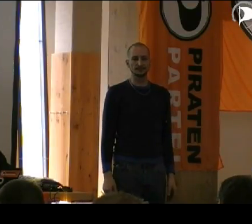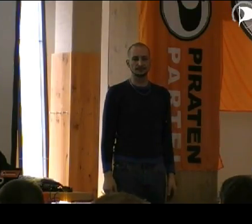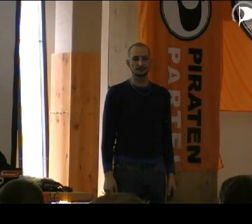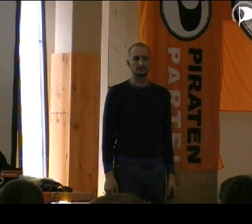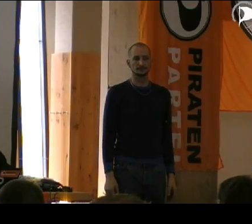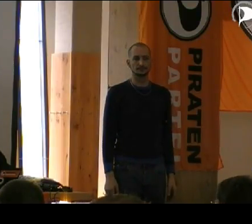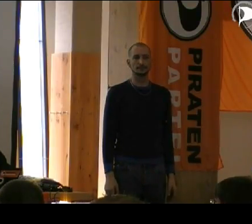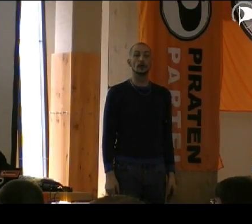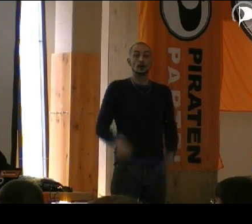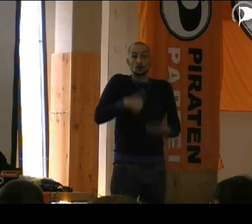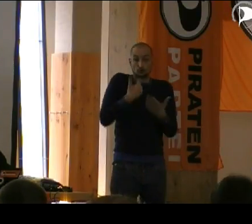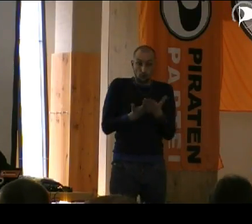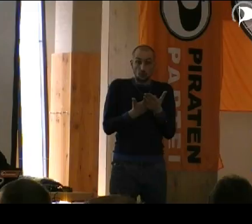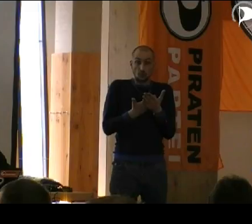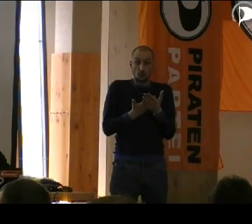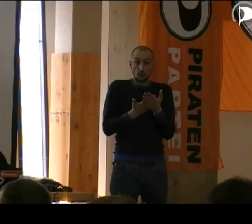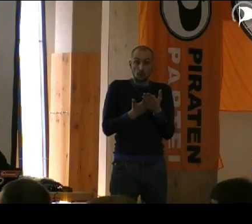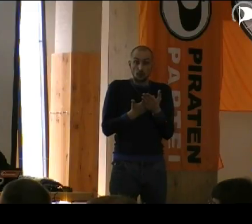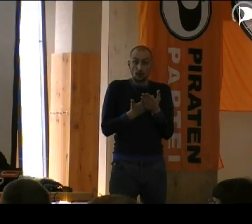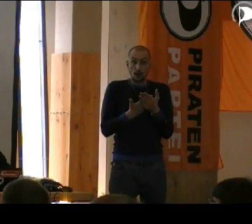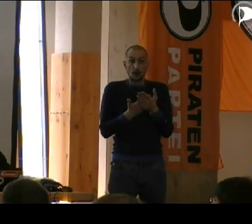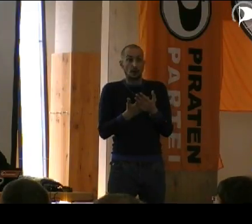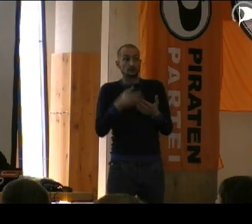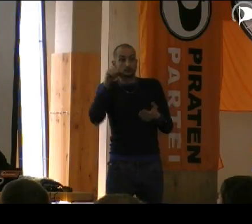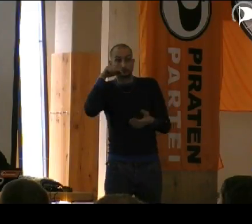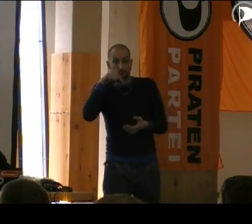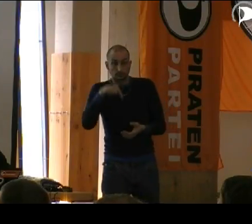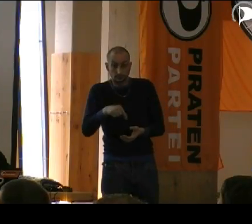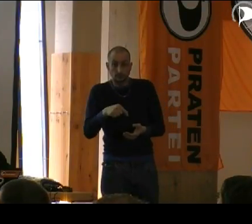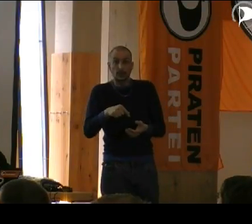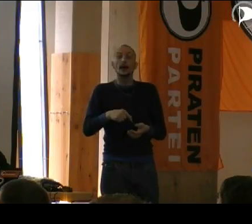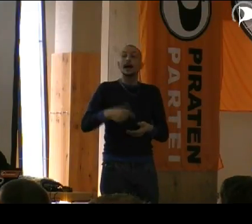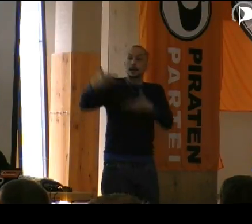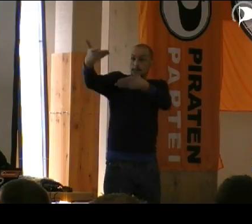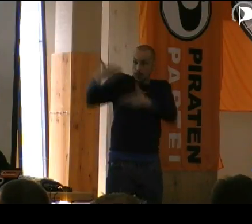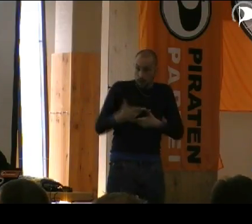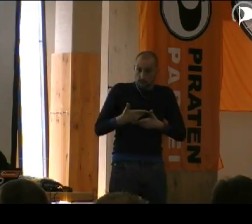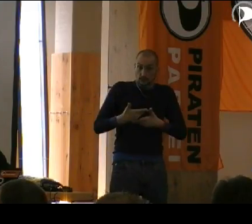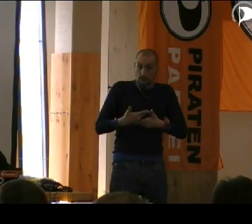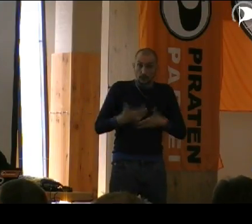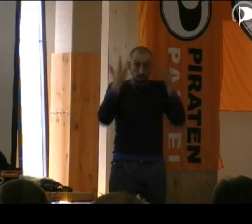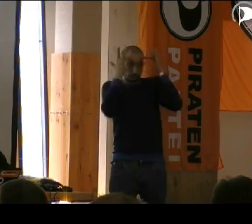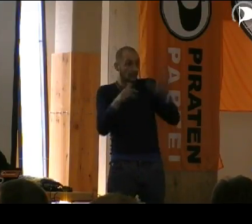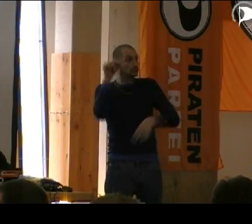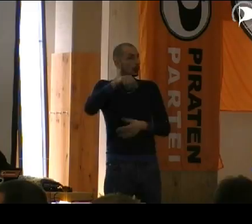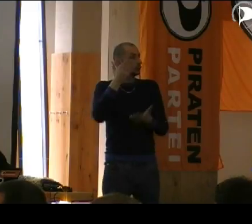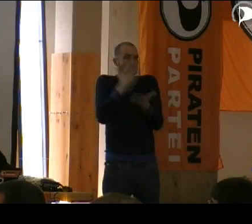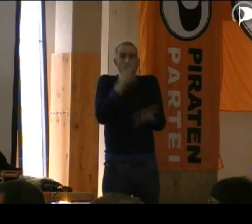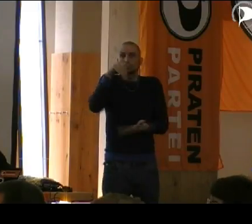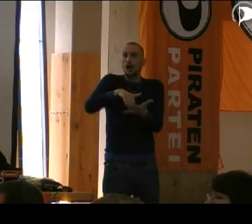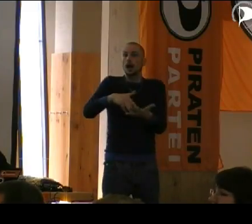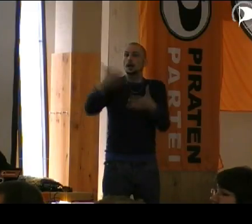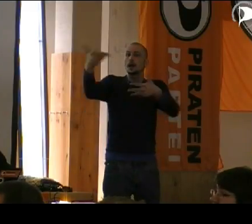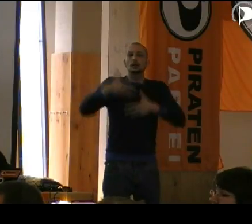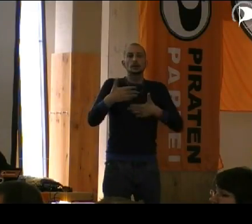so versammlung noch wir haben jetzt erstmal die zulassung von gestern sind ja schon mal gäste anwesend so gar nicht weiß